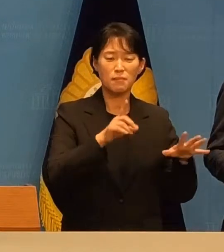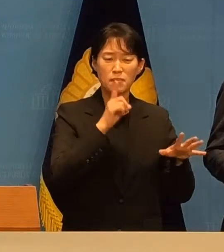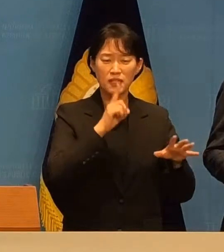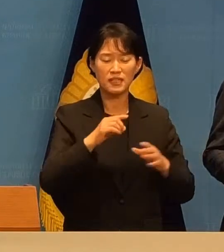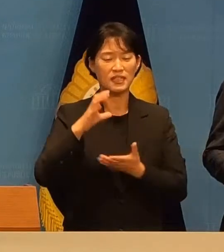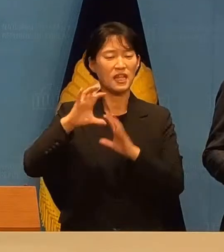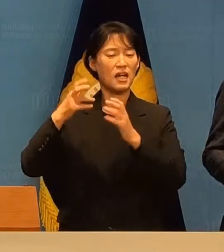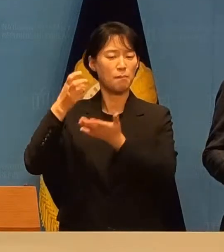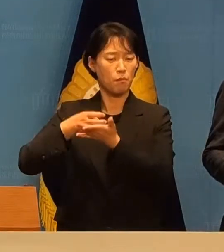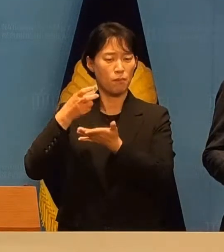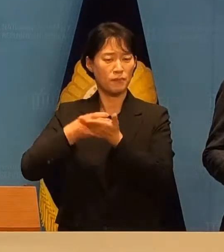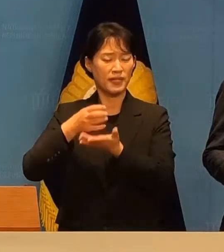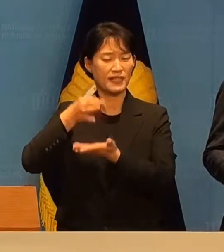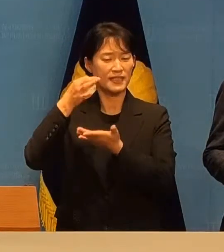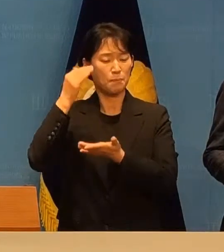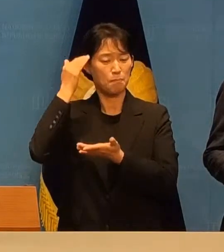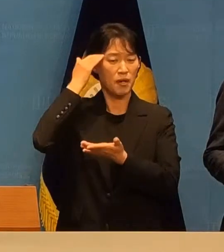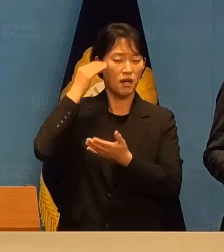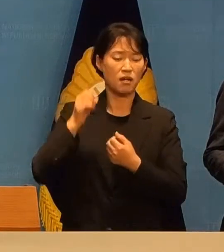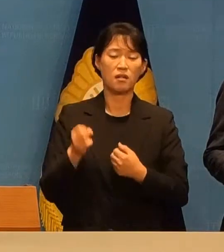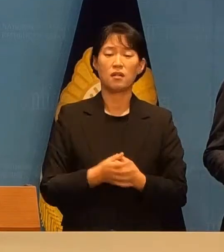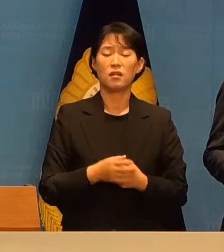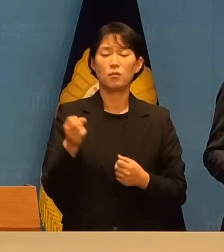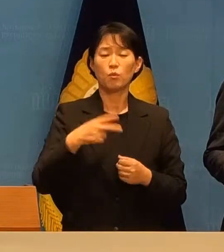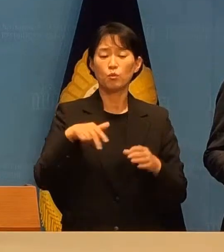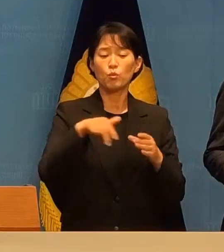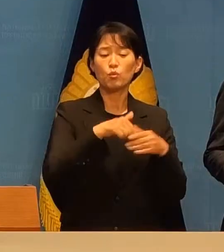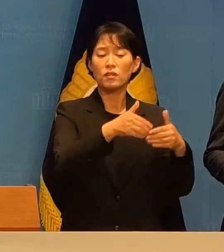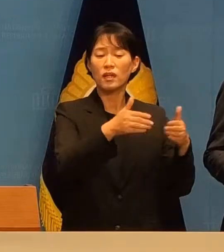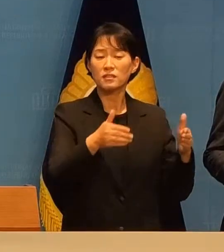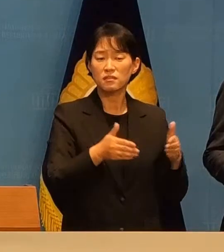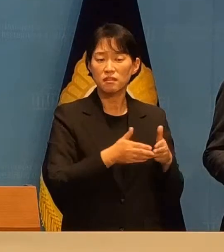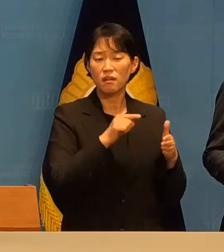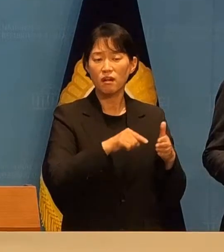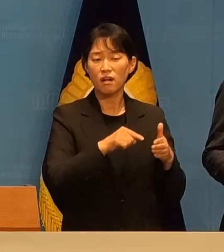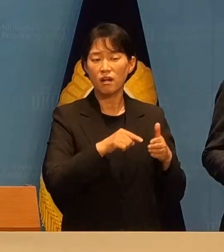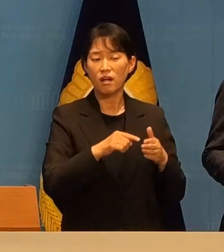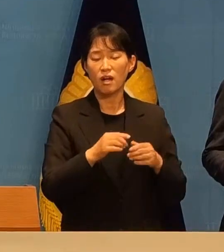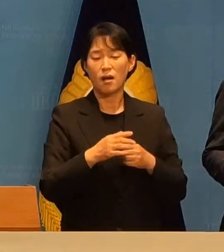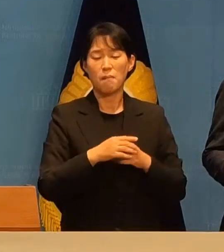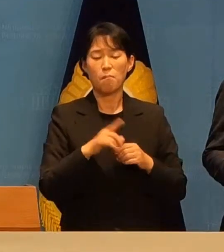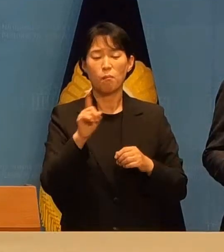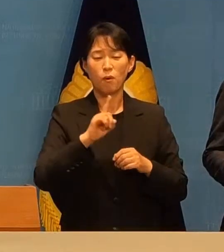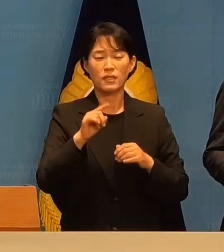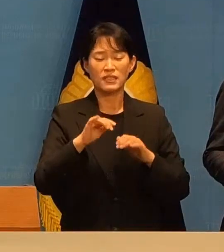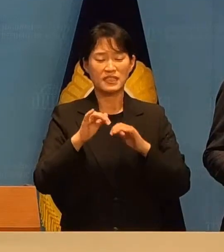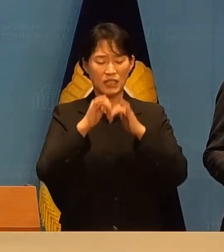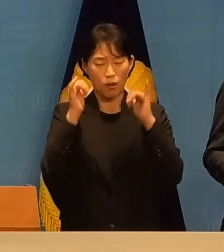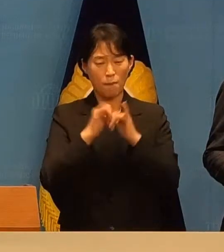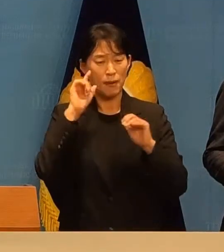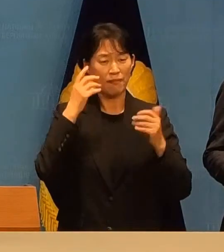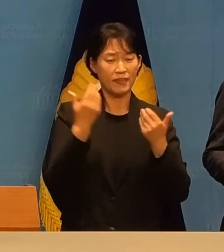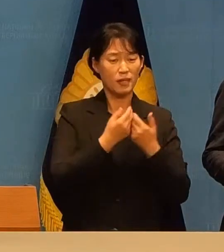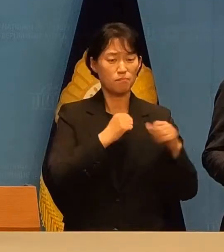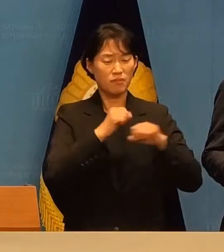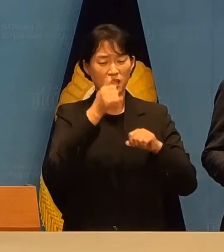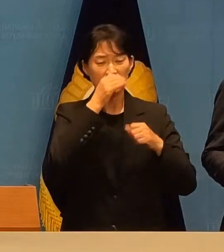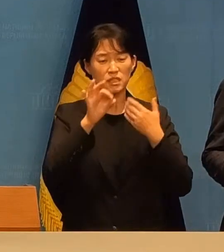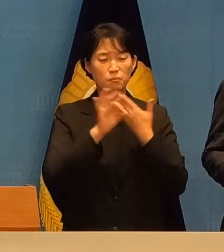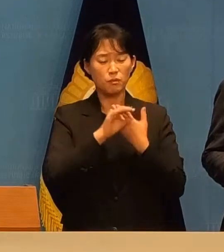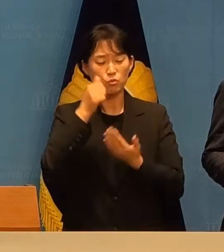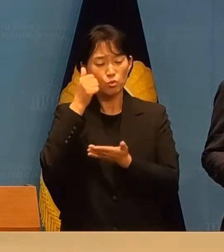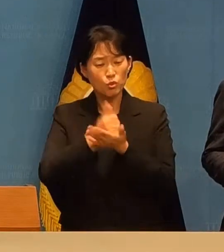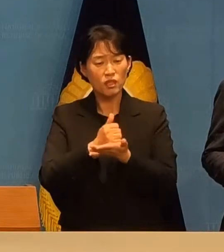가치를 침해한다. 종교단체가 반사회적 범죄를 저지를 경우 해당 개인의 불법 행위와